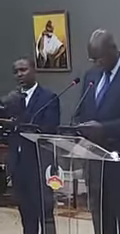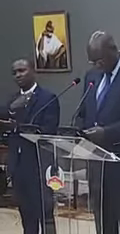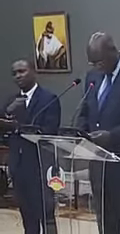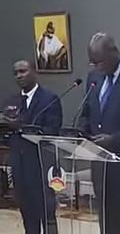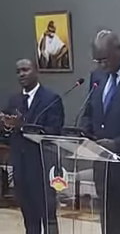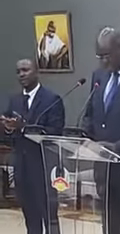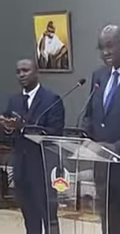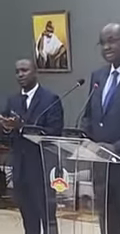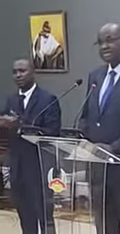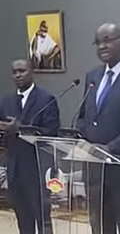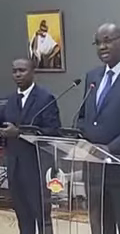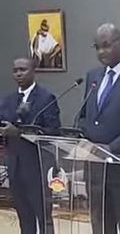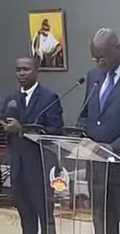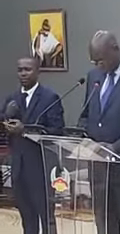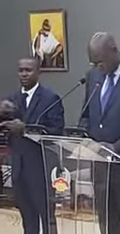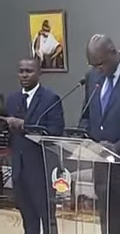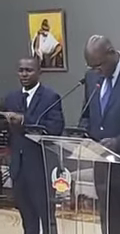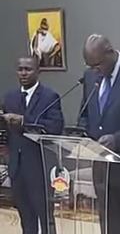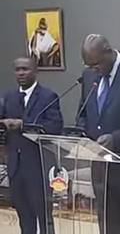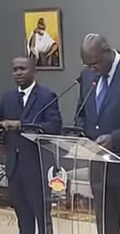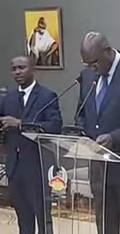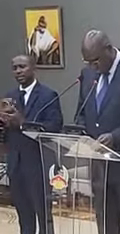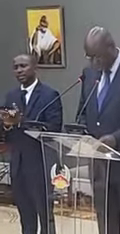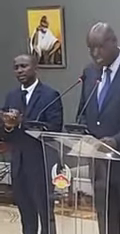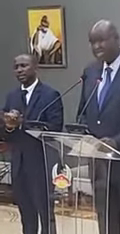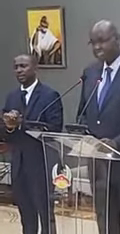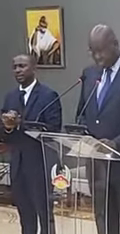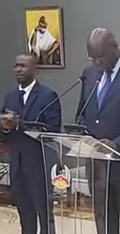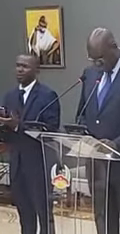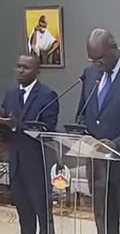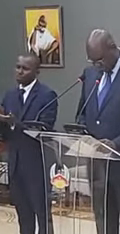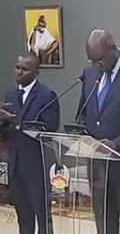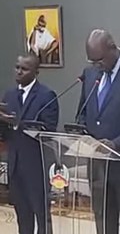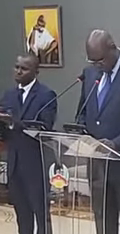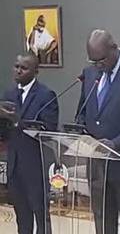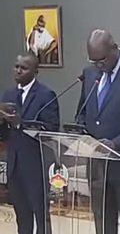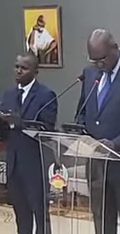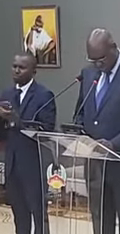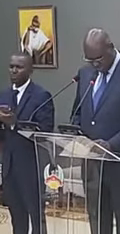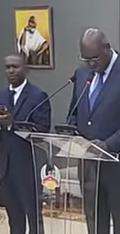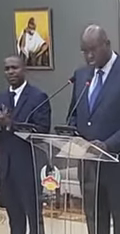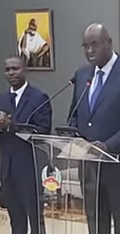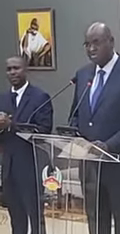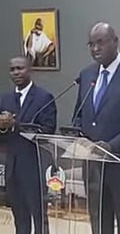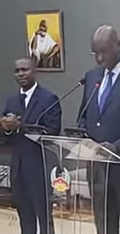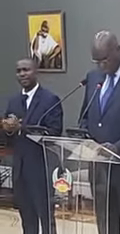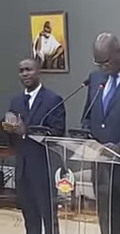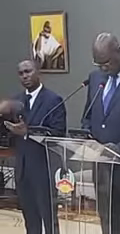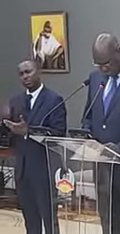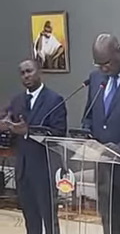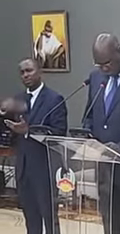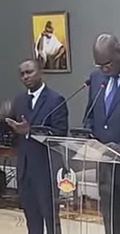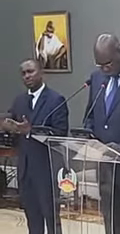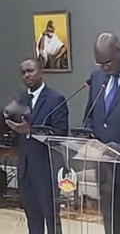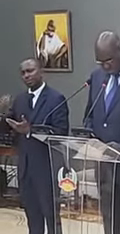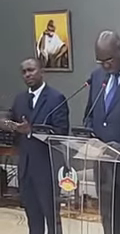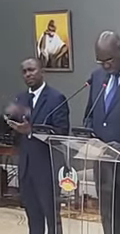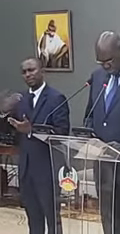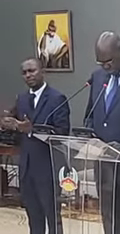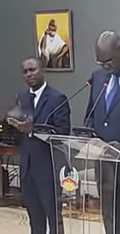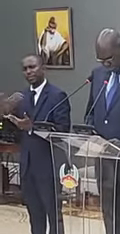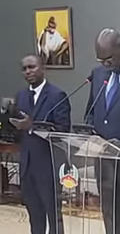da sua representante presidente, pelo apoio incessante, sempre manifestado